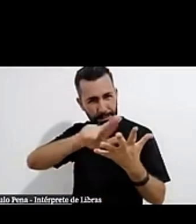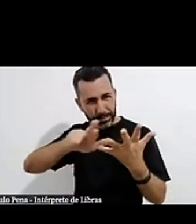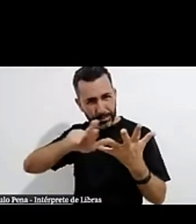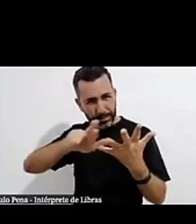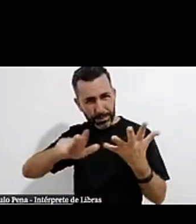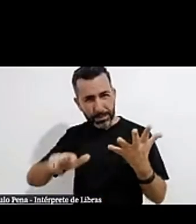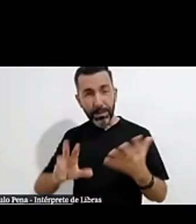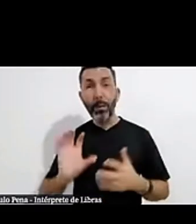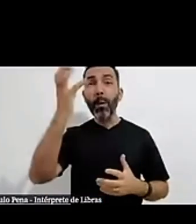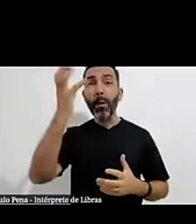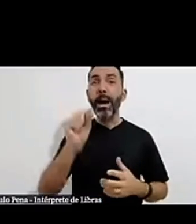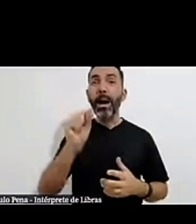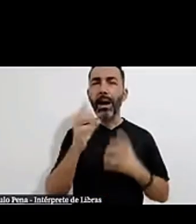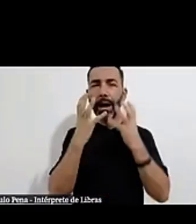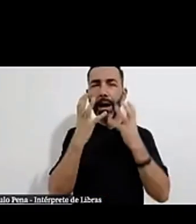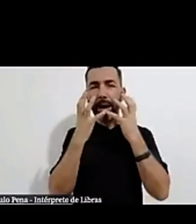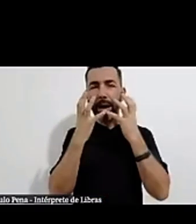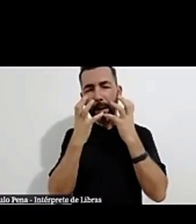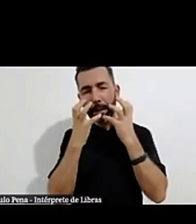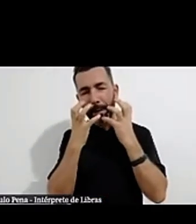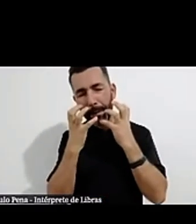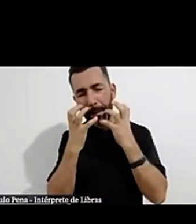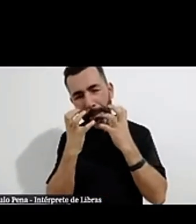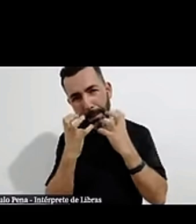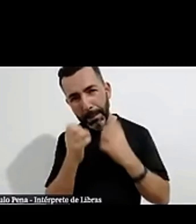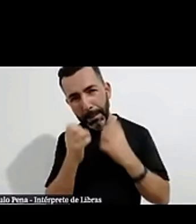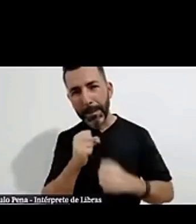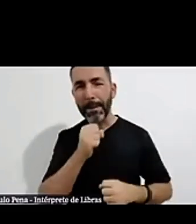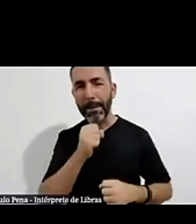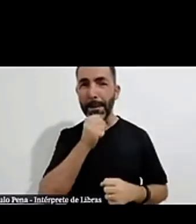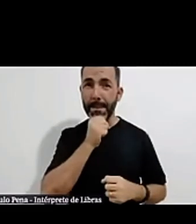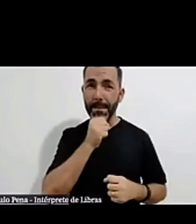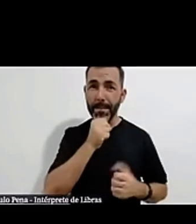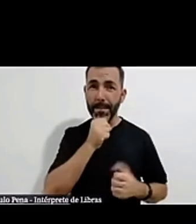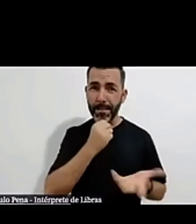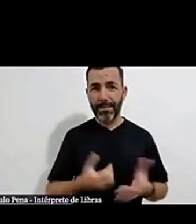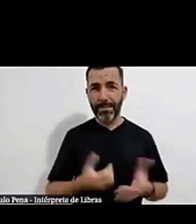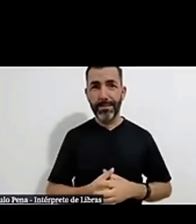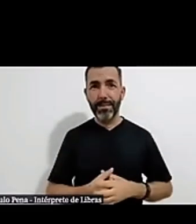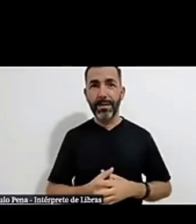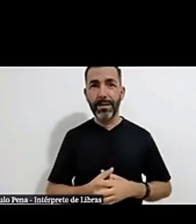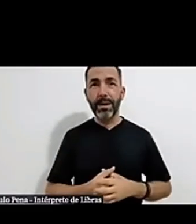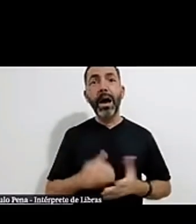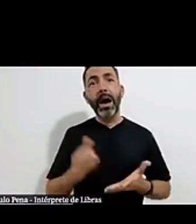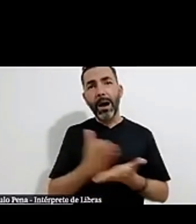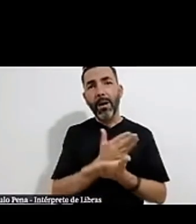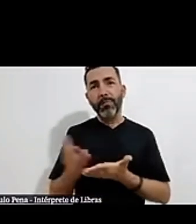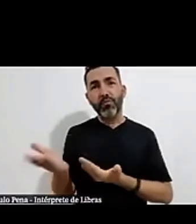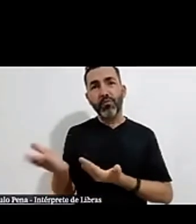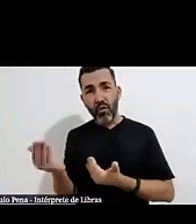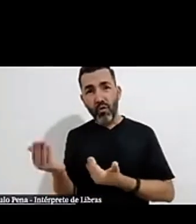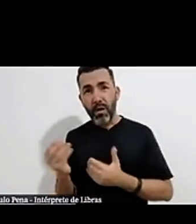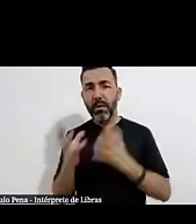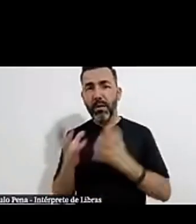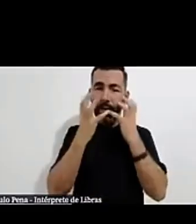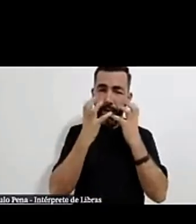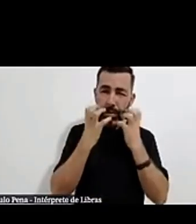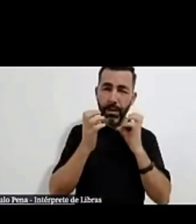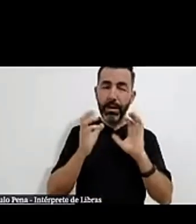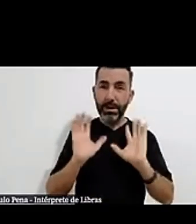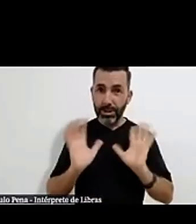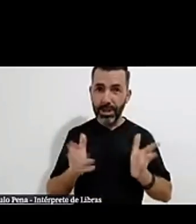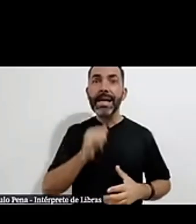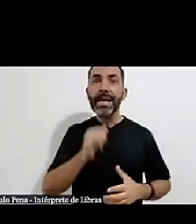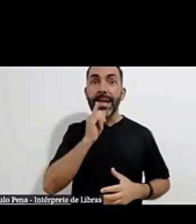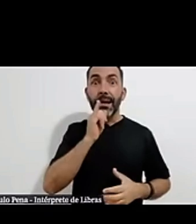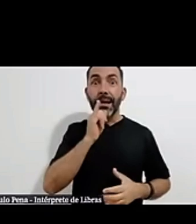envelhecimento precoce. O que é o envelhecimento precoce? É a idade biológica é maior do que a idade